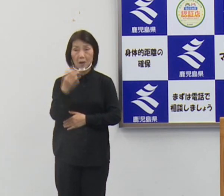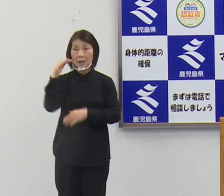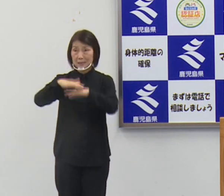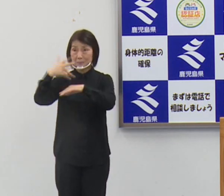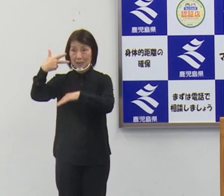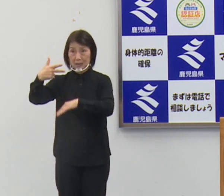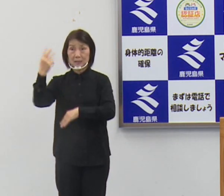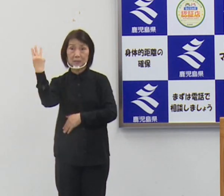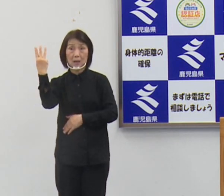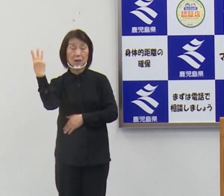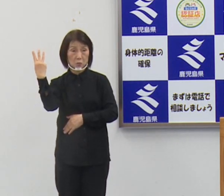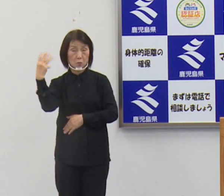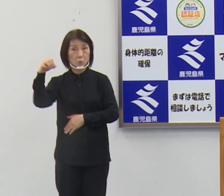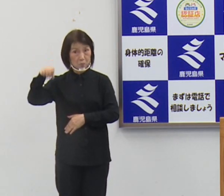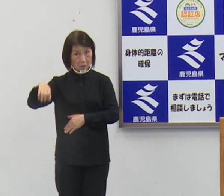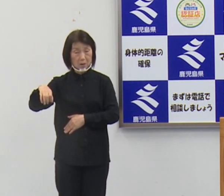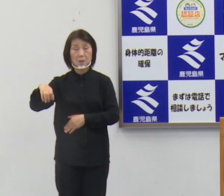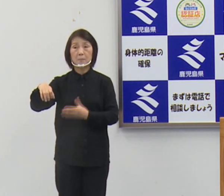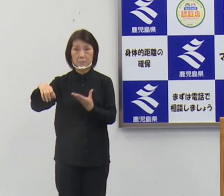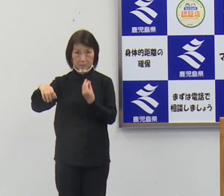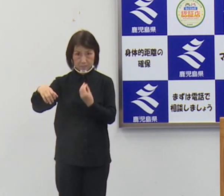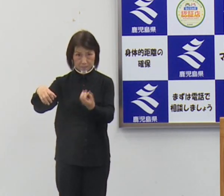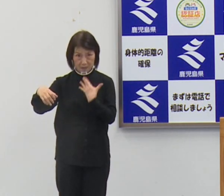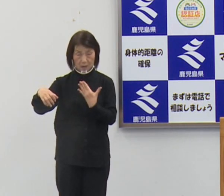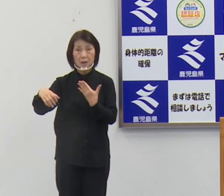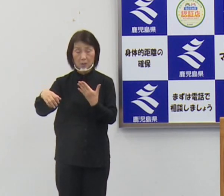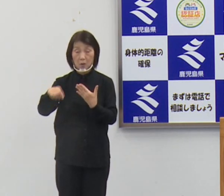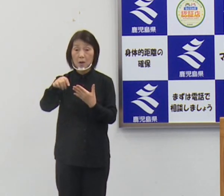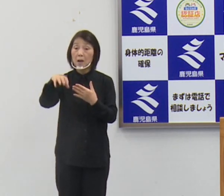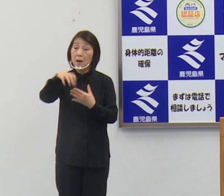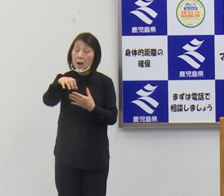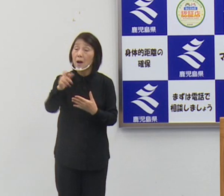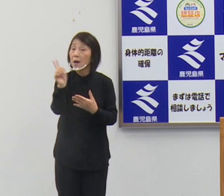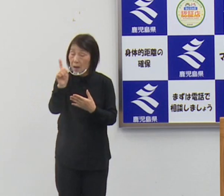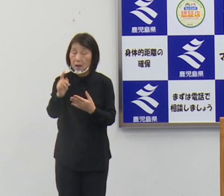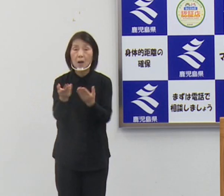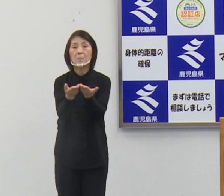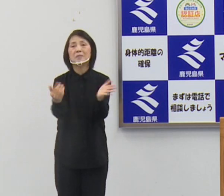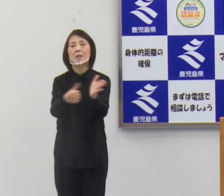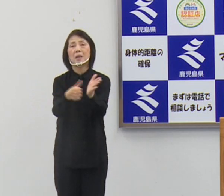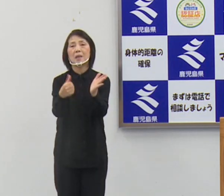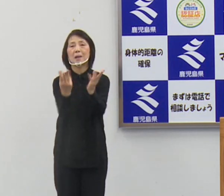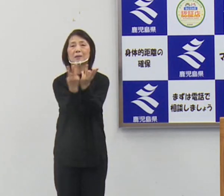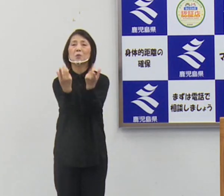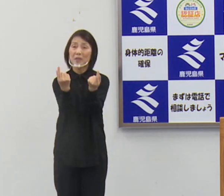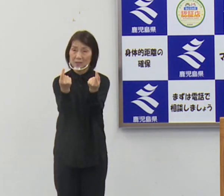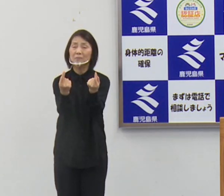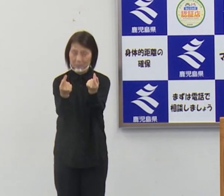しゃいましたけど、これは箇所というのは店舗という理解でよろしいんですか。 はい、店舗です。